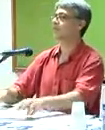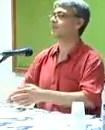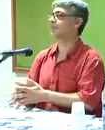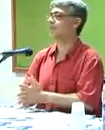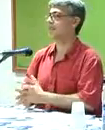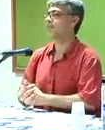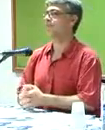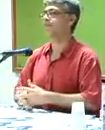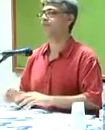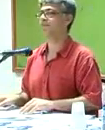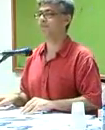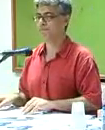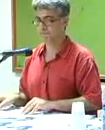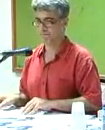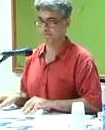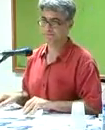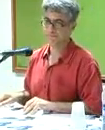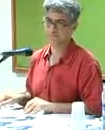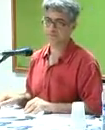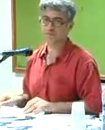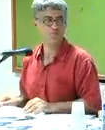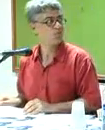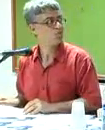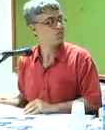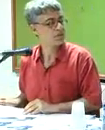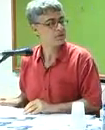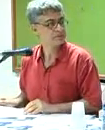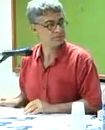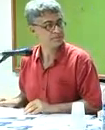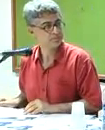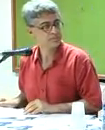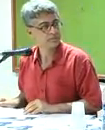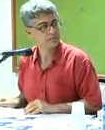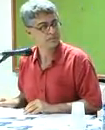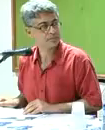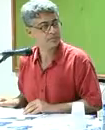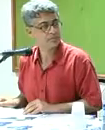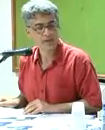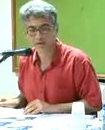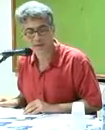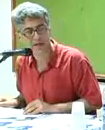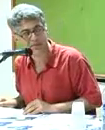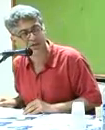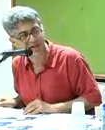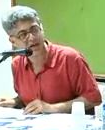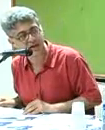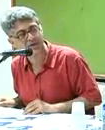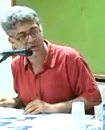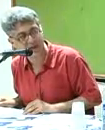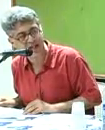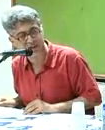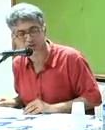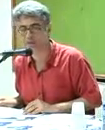उसमें दलित वगैरह को SC/ST को 5% 10% रिजर्वेशन है,